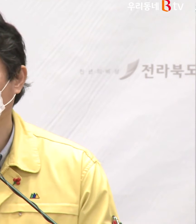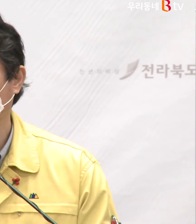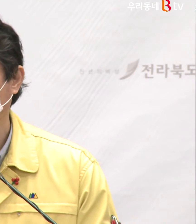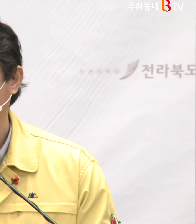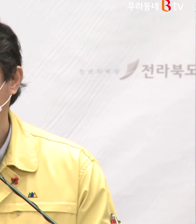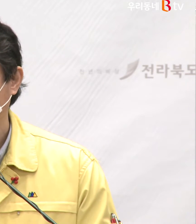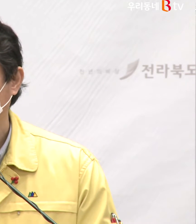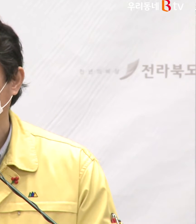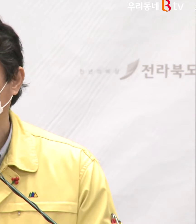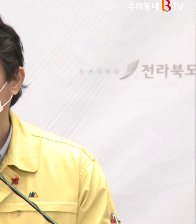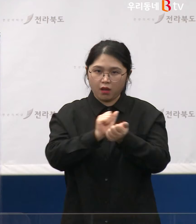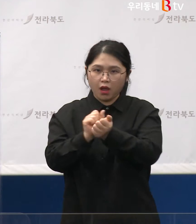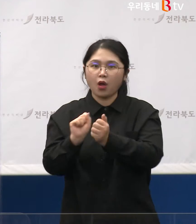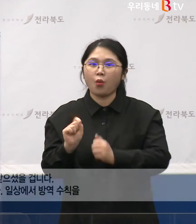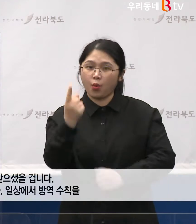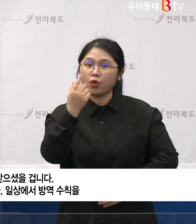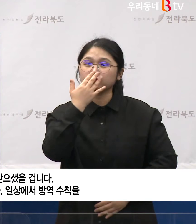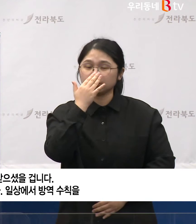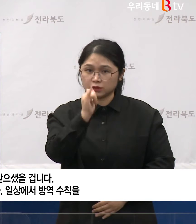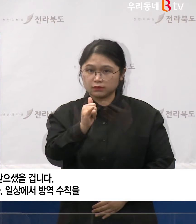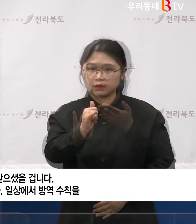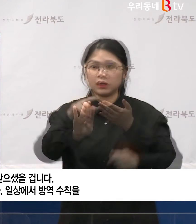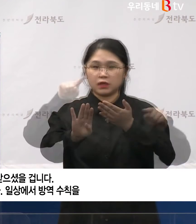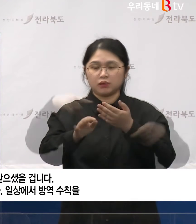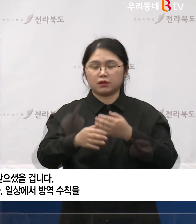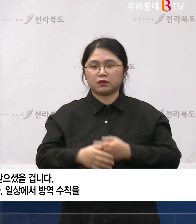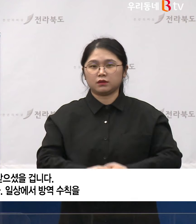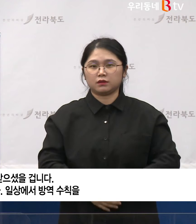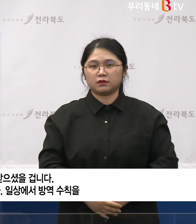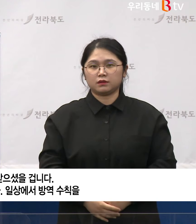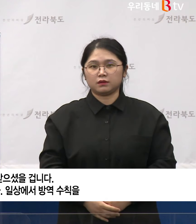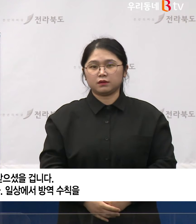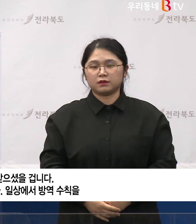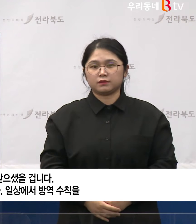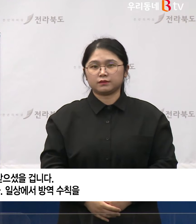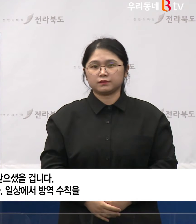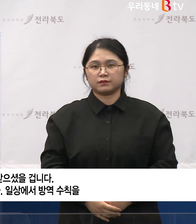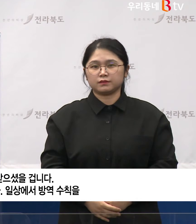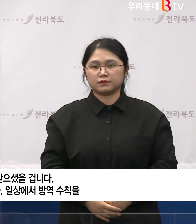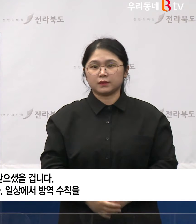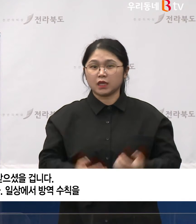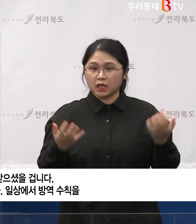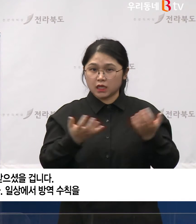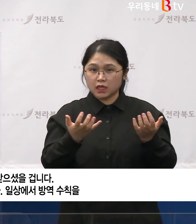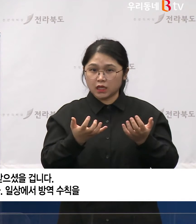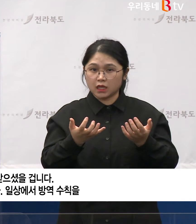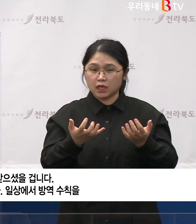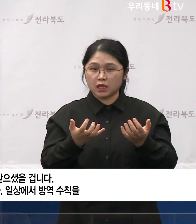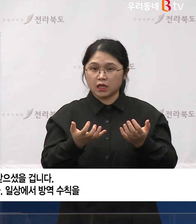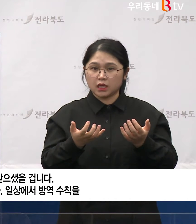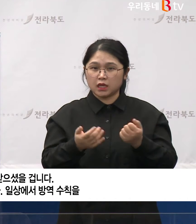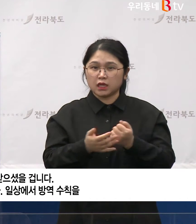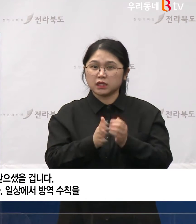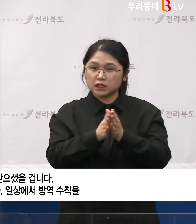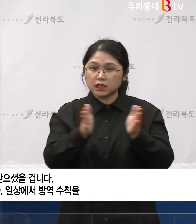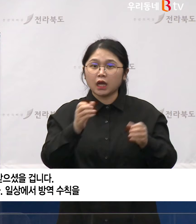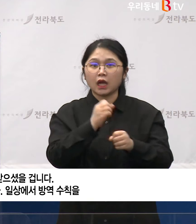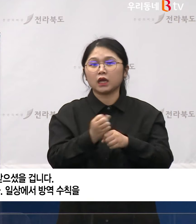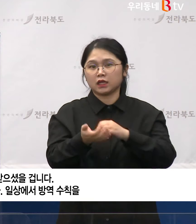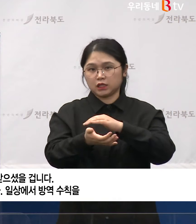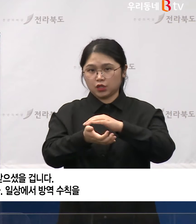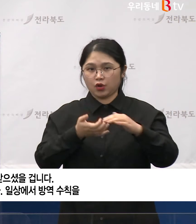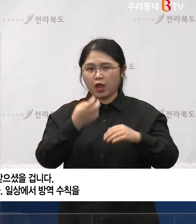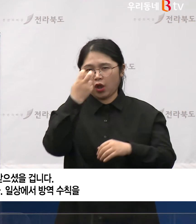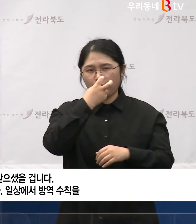당부했습니다. 설 명절 이후에 그 직장에 복귀하기 전에 검사들을 많이